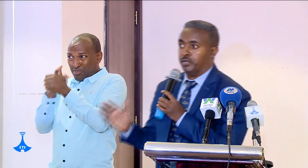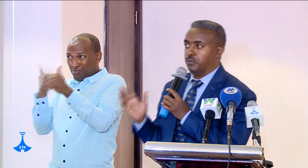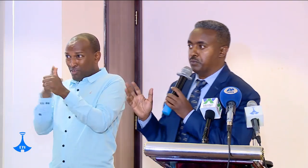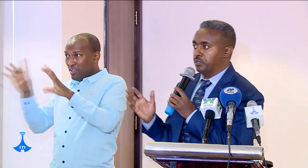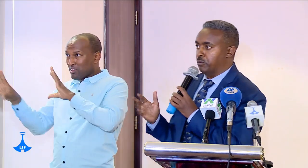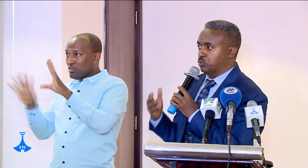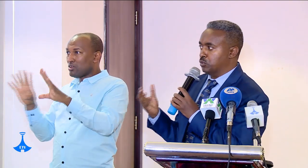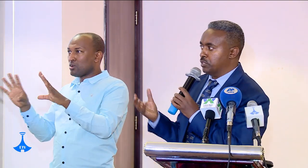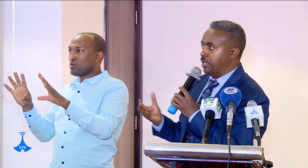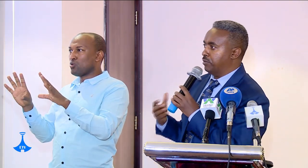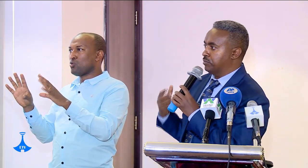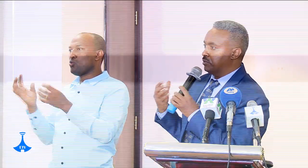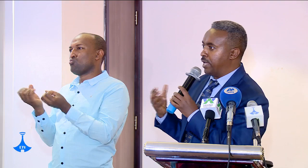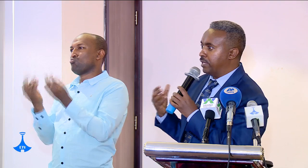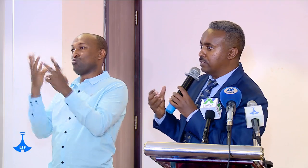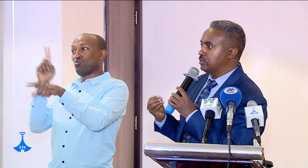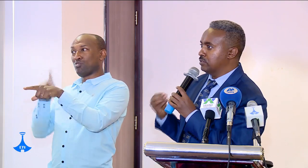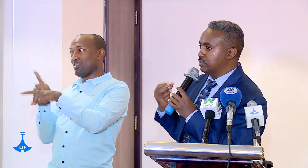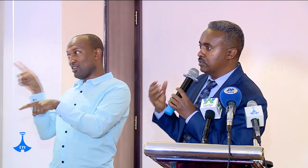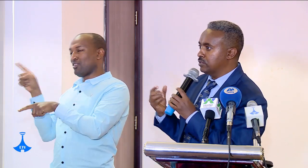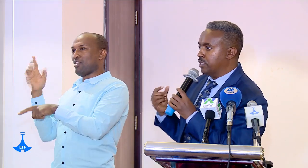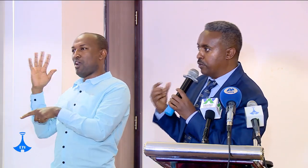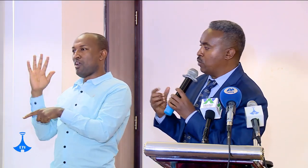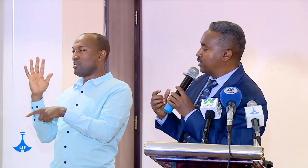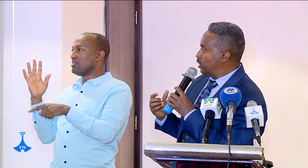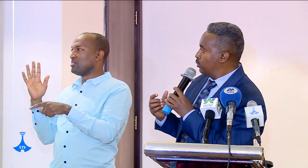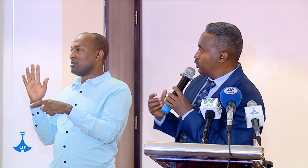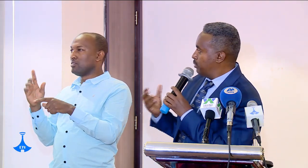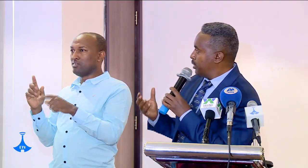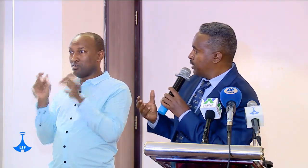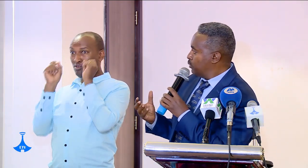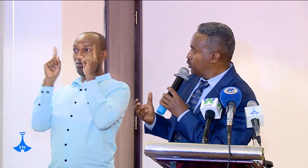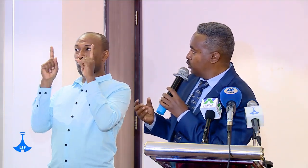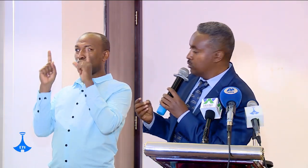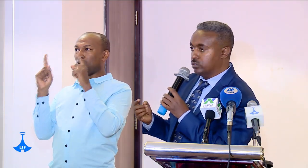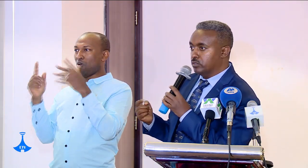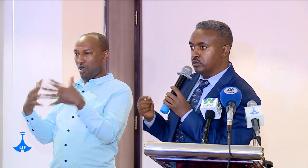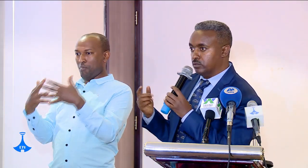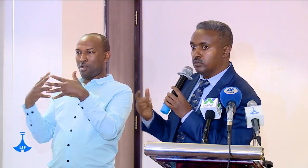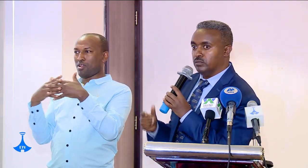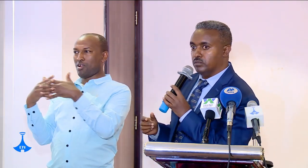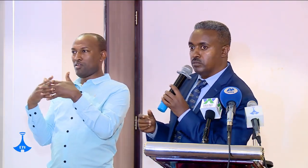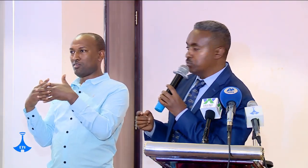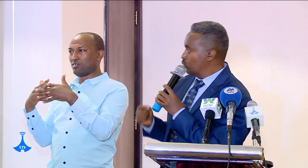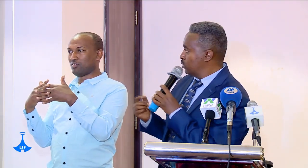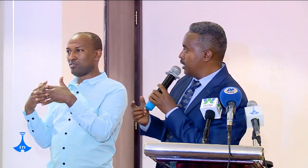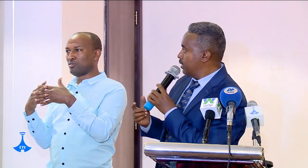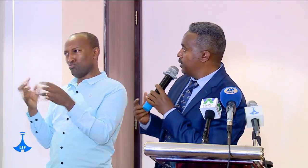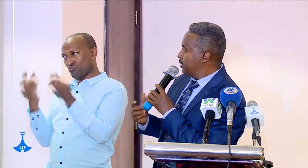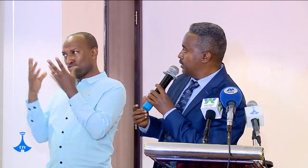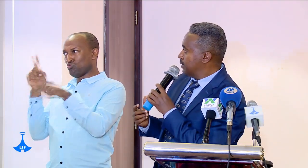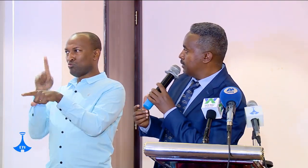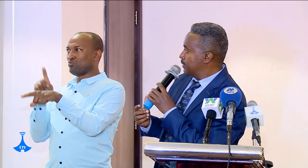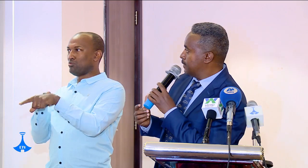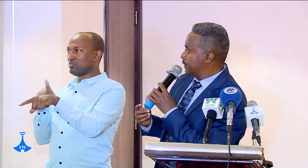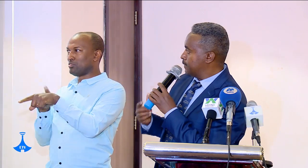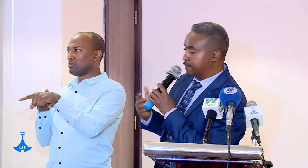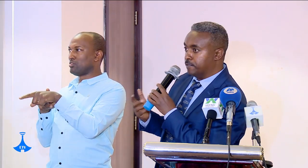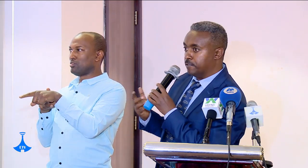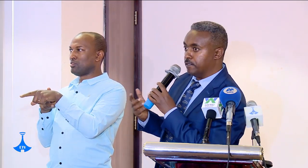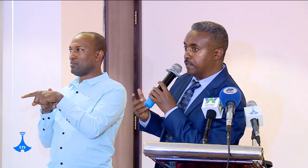በመጀመሪያ የተጀመረው ብዙ ጊዜ እንዲህ አይነት የነቁ ሀሳቦች አፍሪካኖች ብዙ ጊዜ